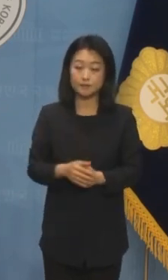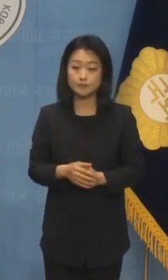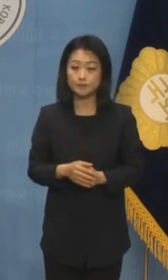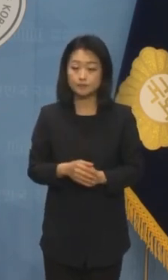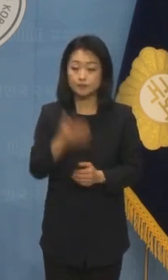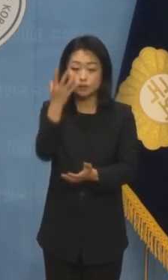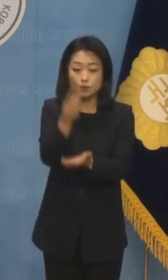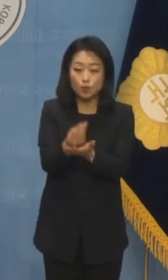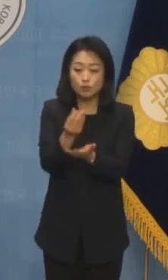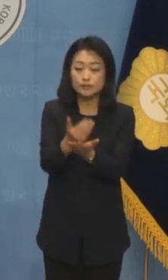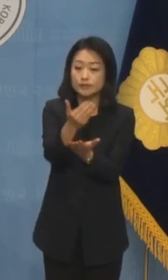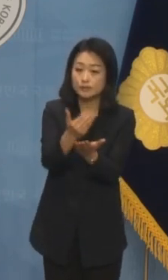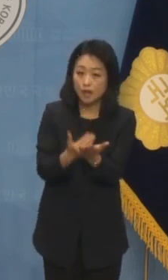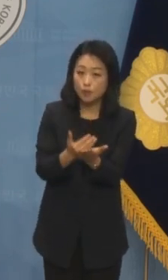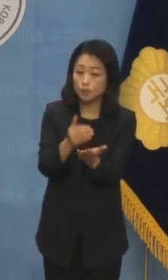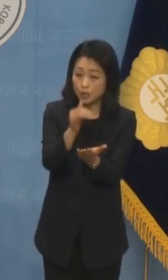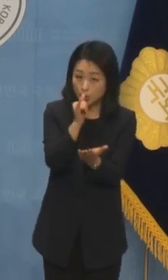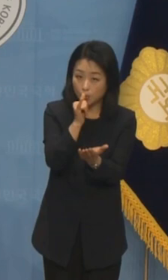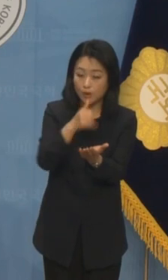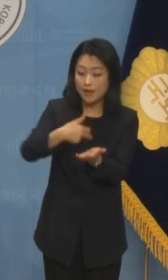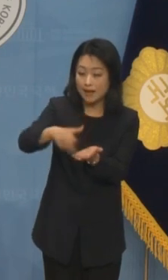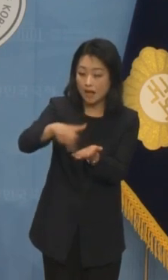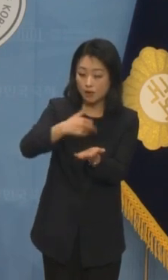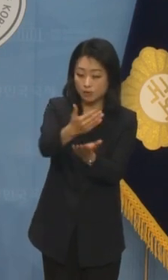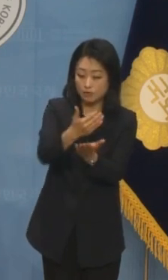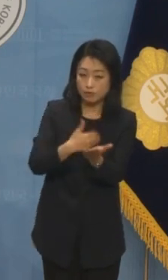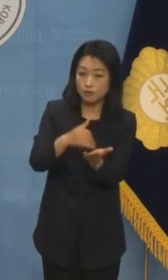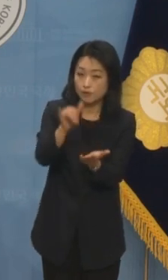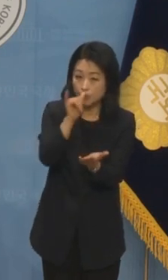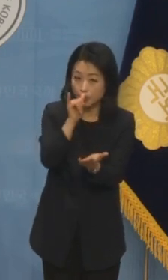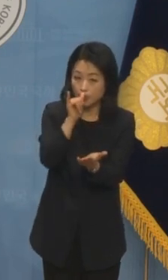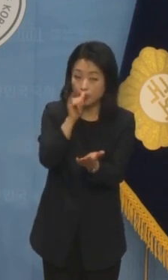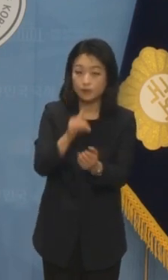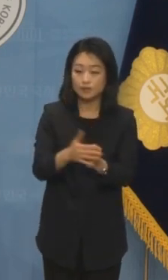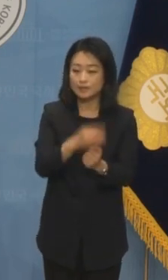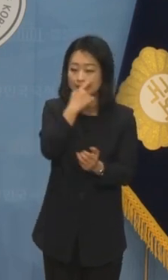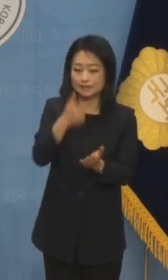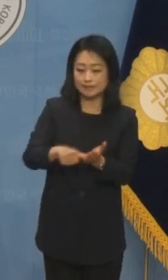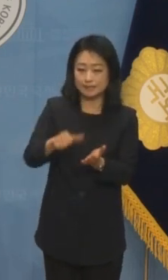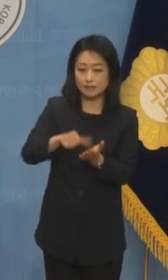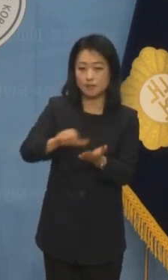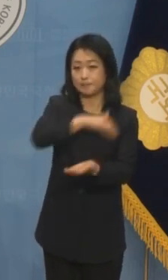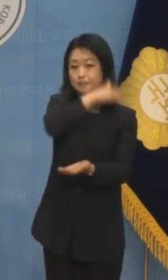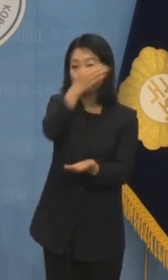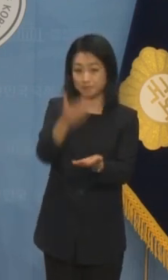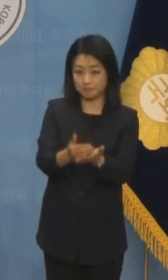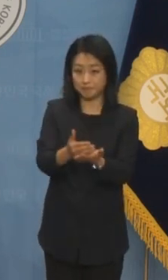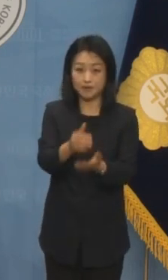폭로된 녹취 파일과 카카오톡 메시지만으로도 객관적인 증거는 차고 넘칩니다.